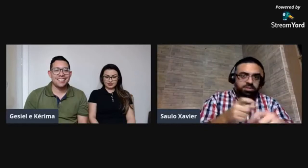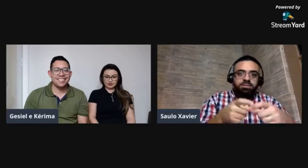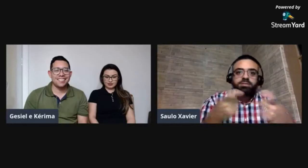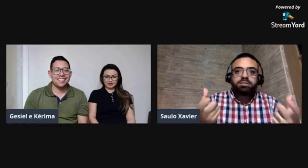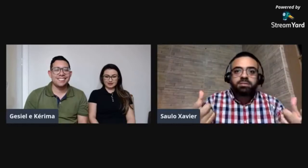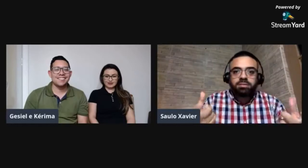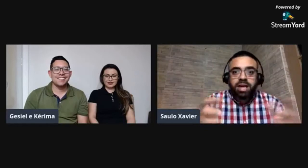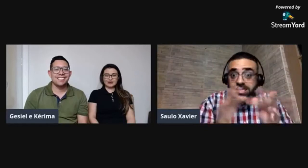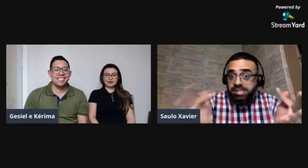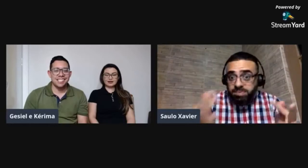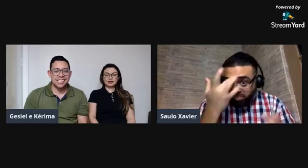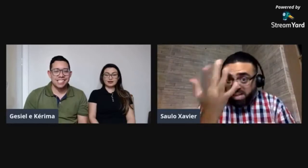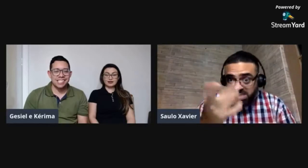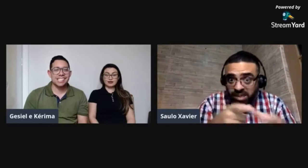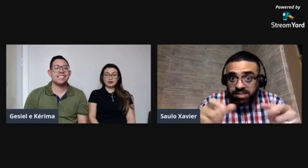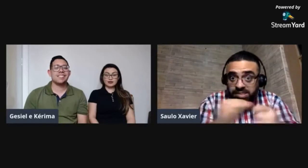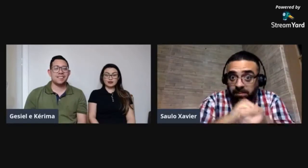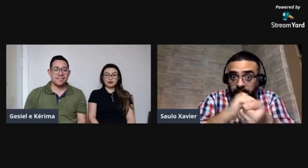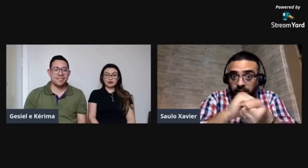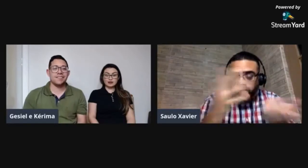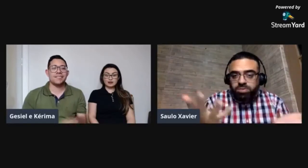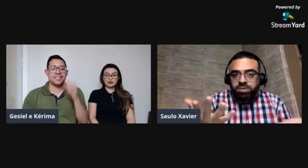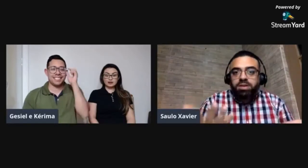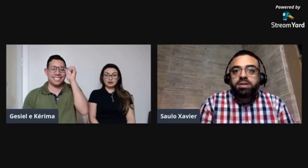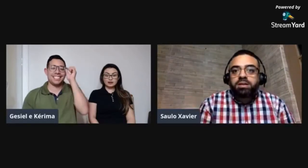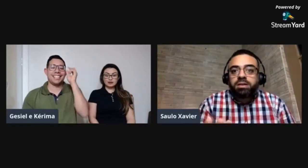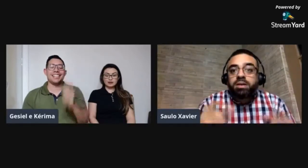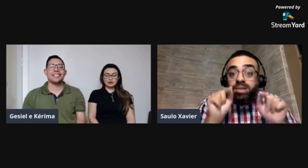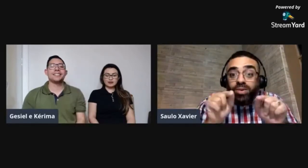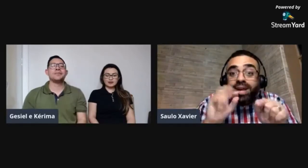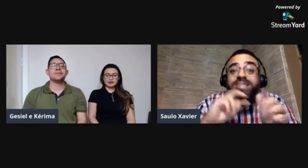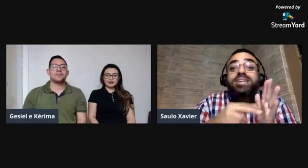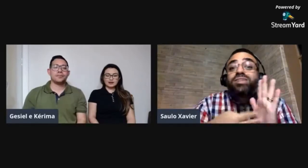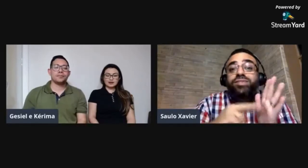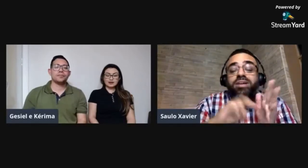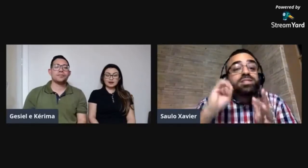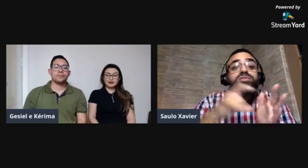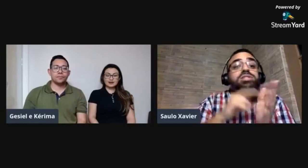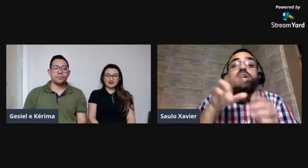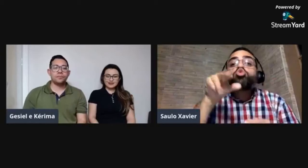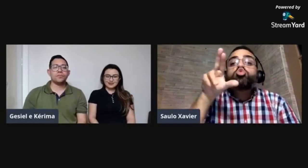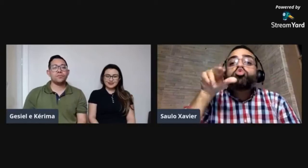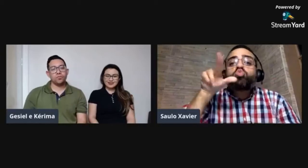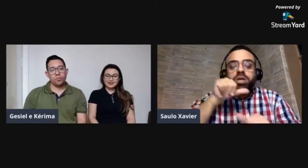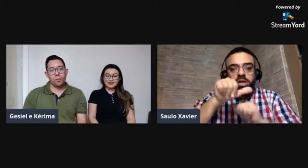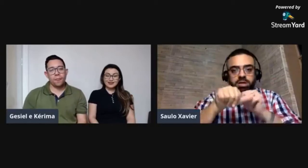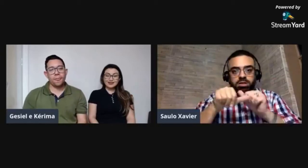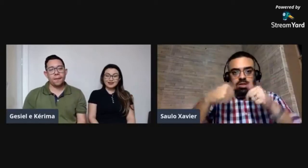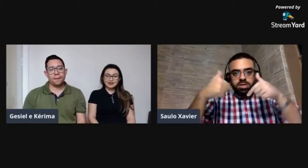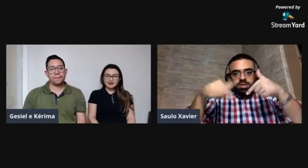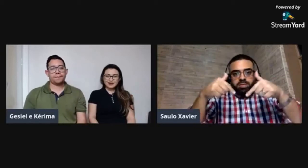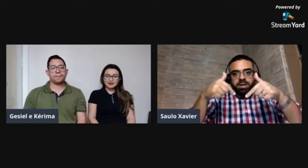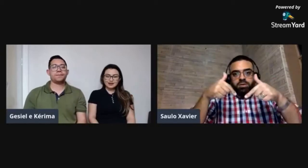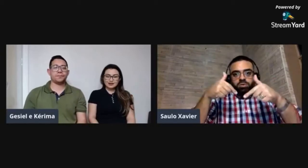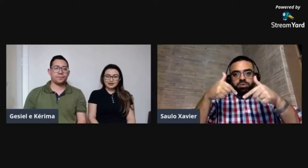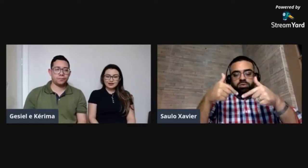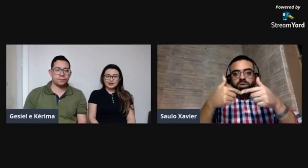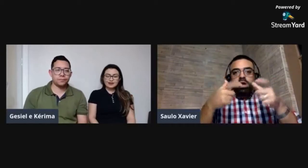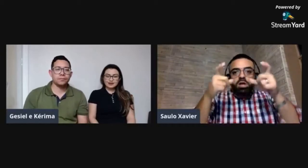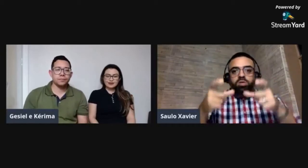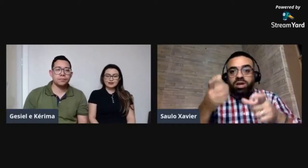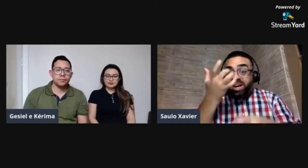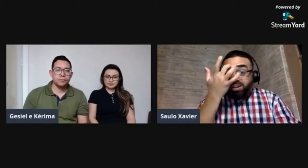bate. É simples, fácil, né? Sabão. Então, o que é que significa? Se você nunca